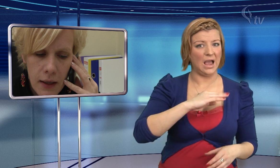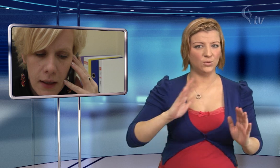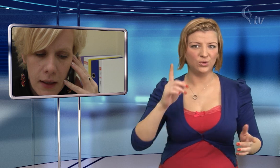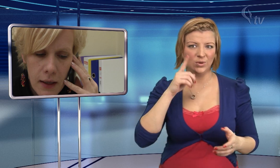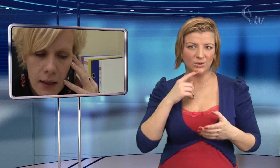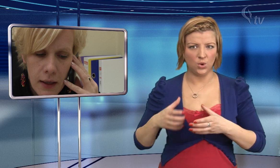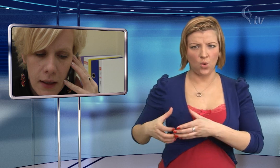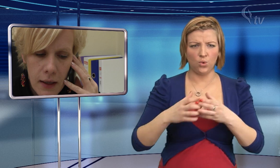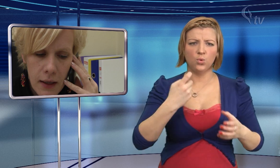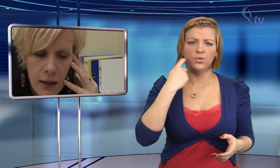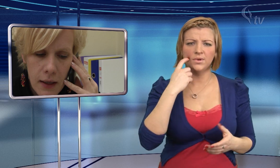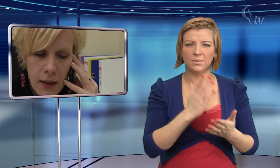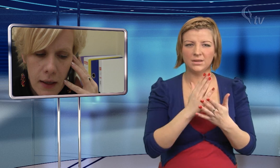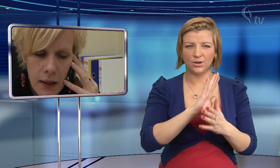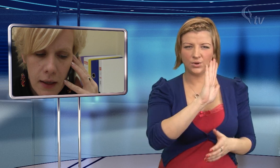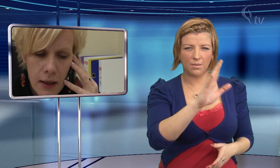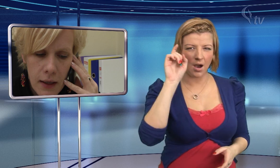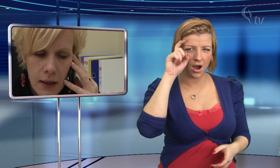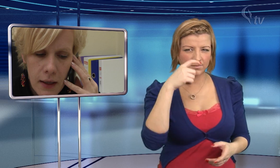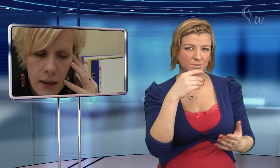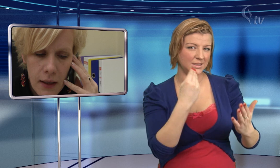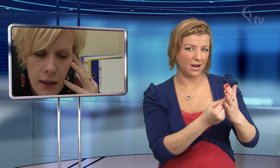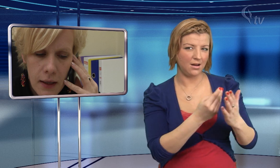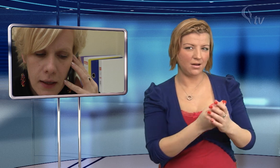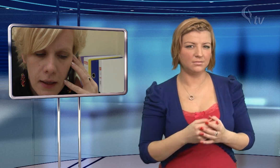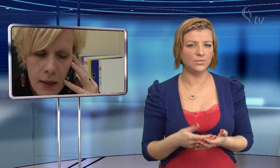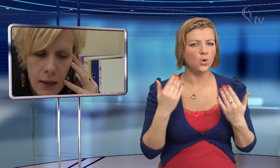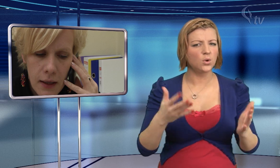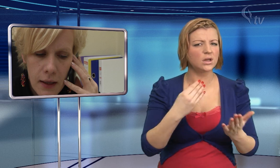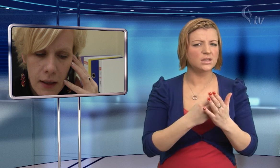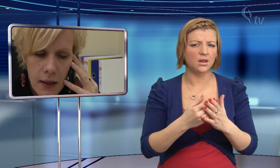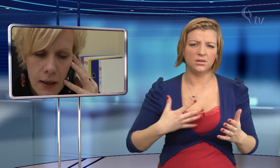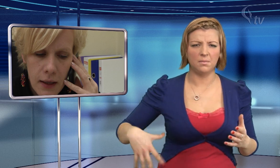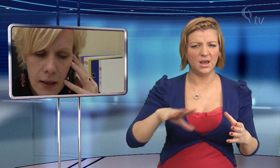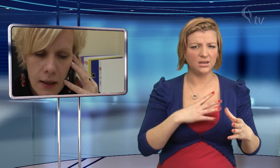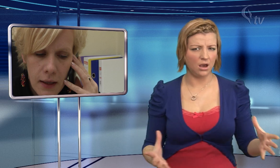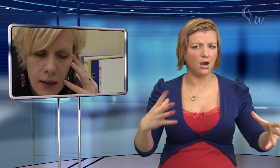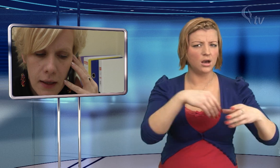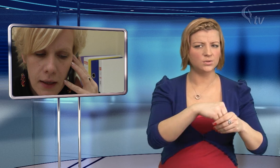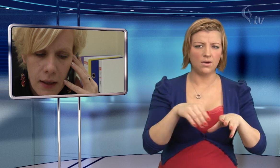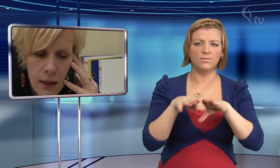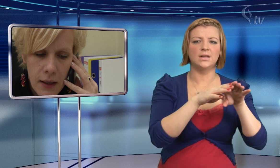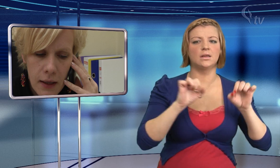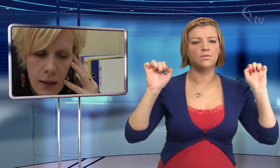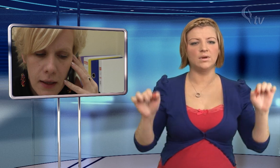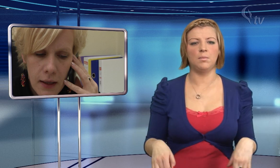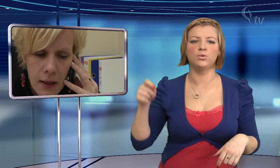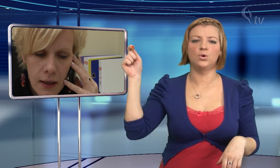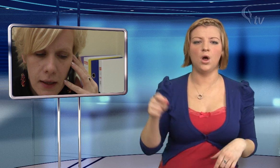meid kui kurtide kogukonda huvitab kindlasti teie arvamus ja hinnang, kuidas te hindate meie kaasatust